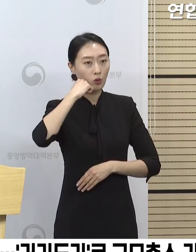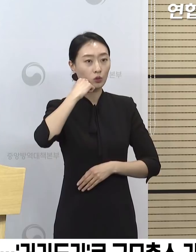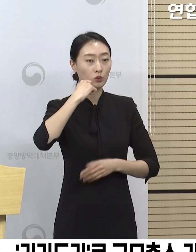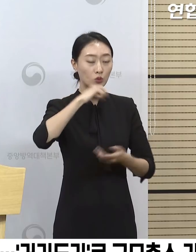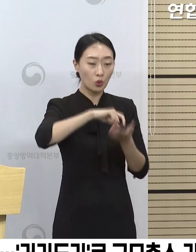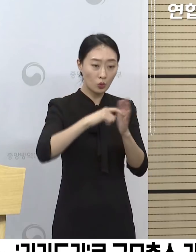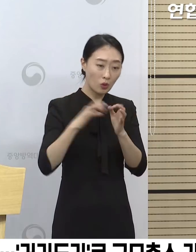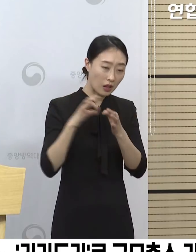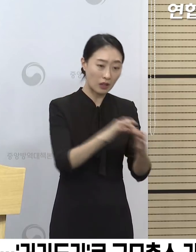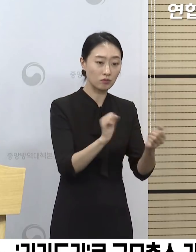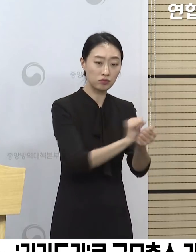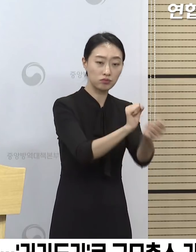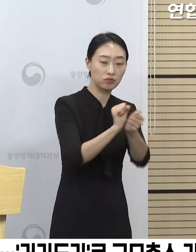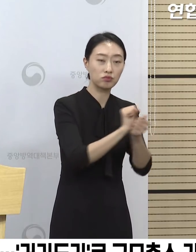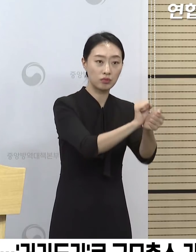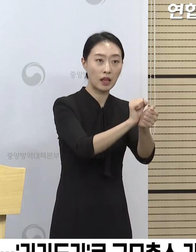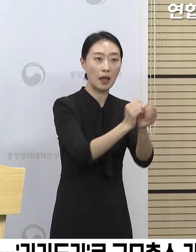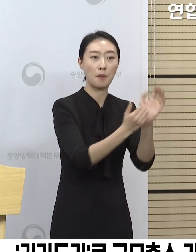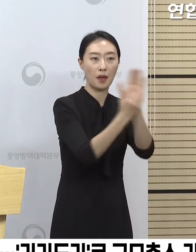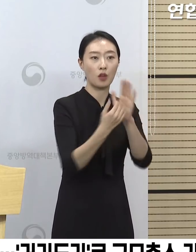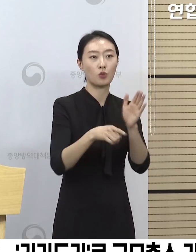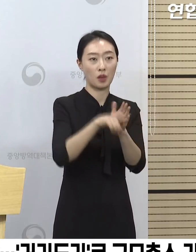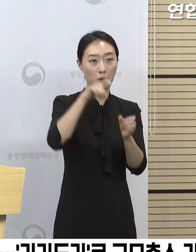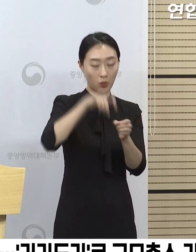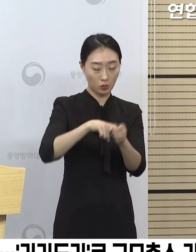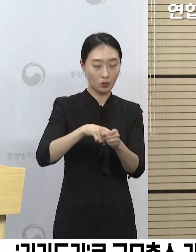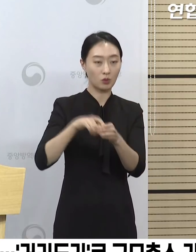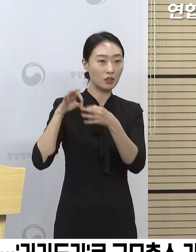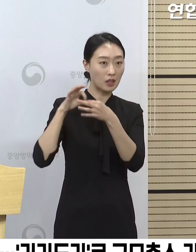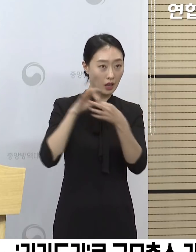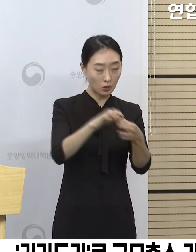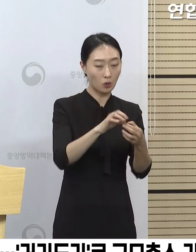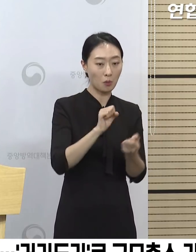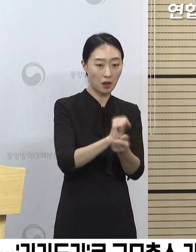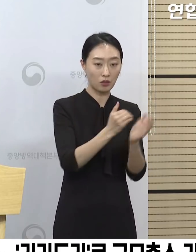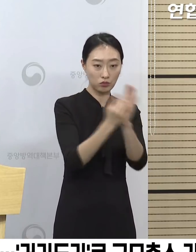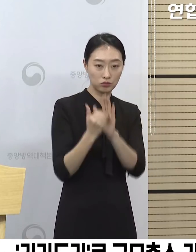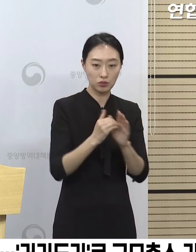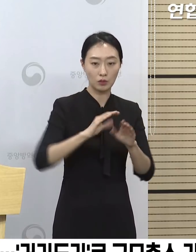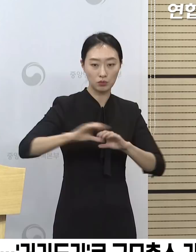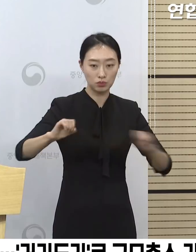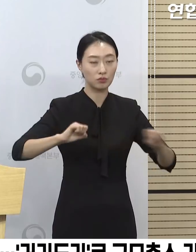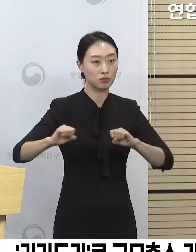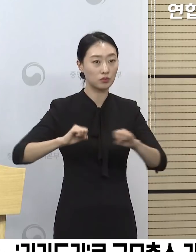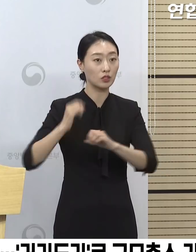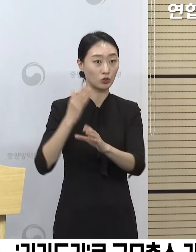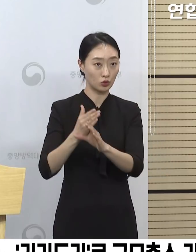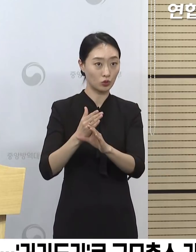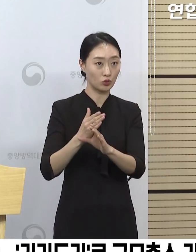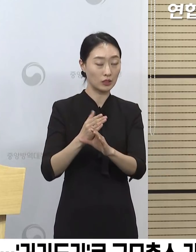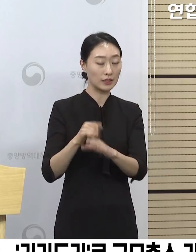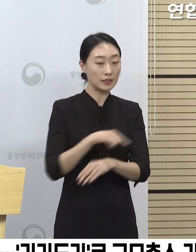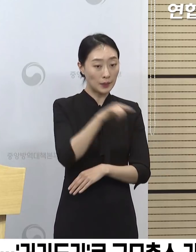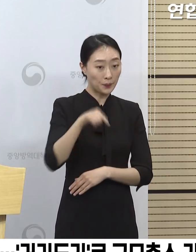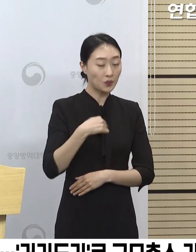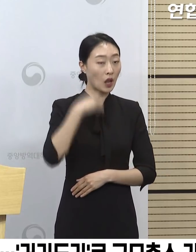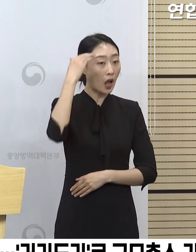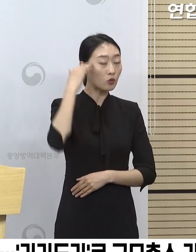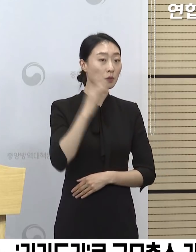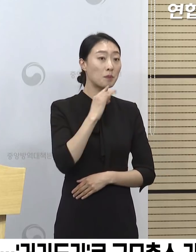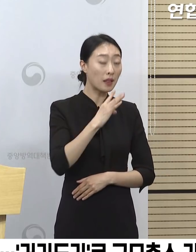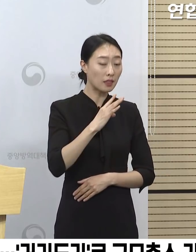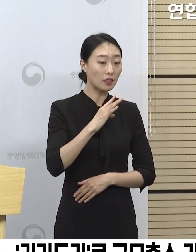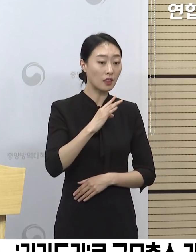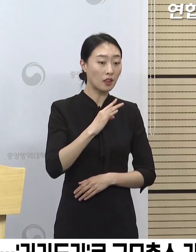급격히 진행되는 것들을 차단하는 그런 목적으로 방역 조치를 진행하고 있습니다. 이거는 다만 우리나라만의